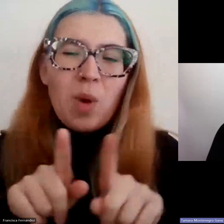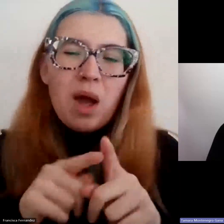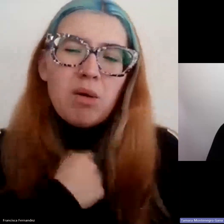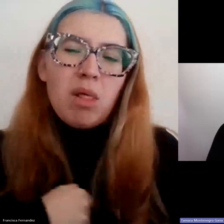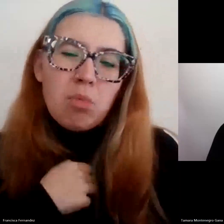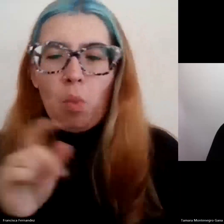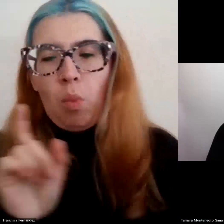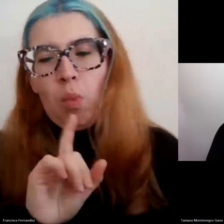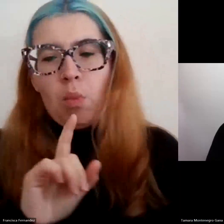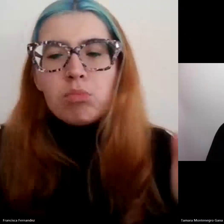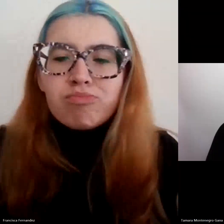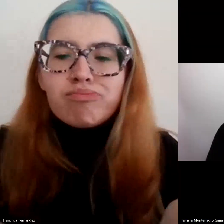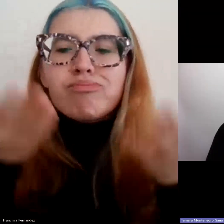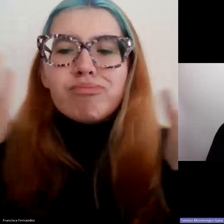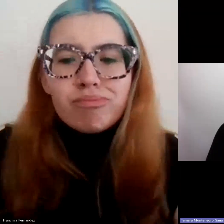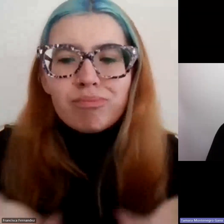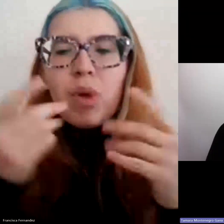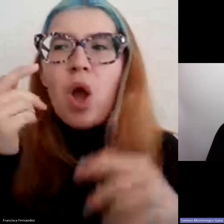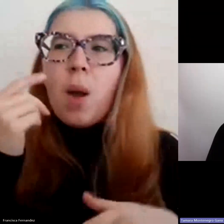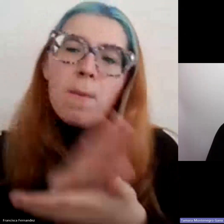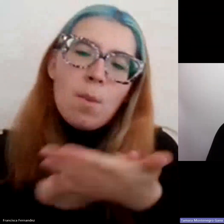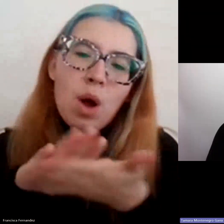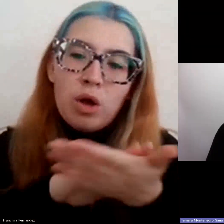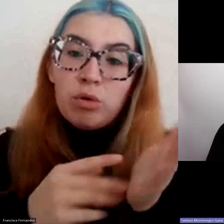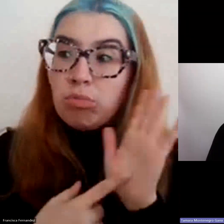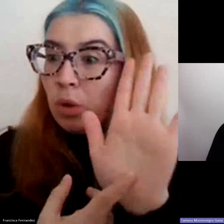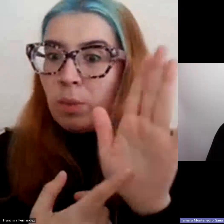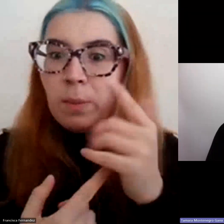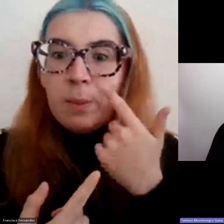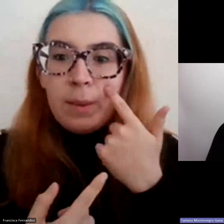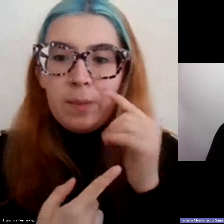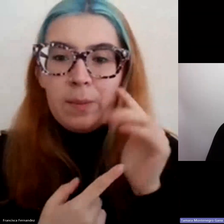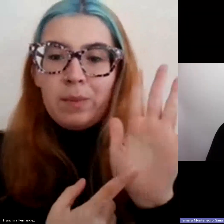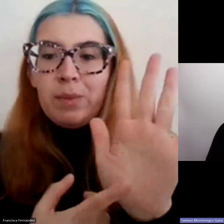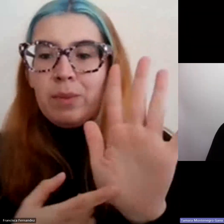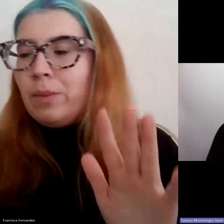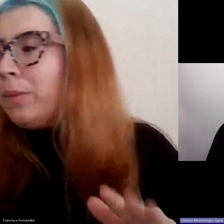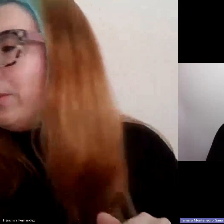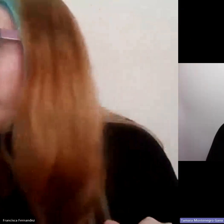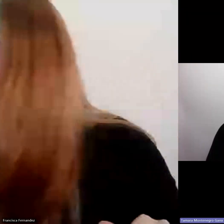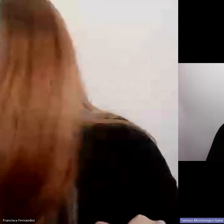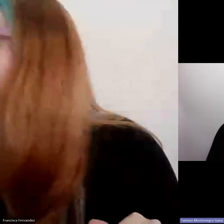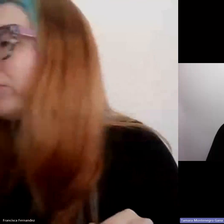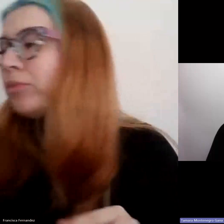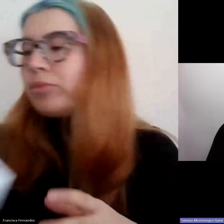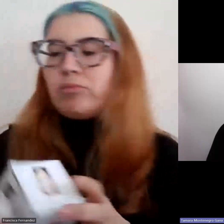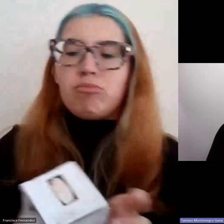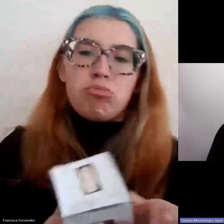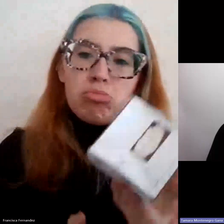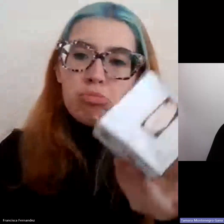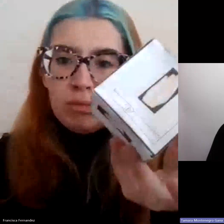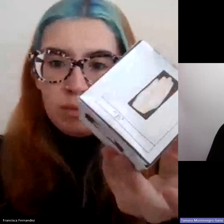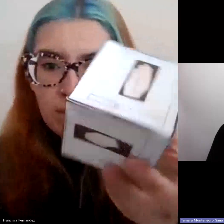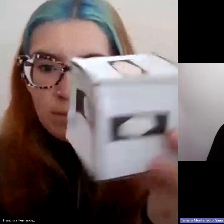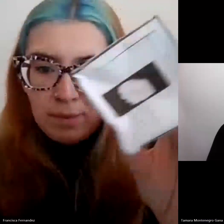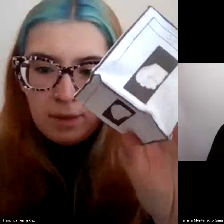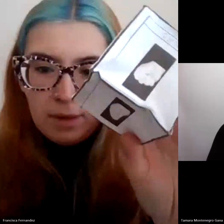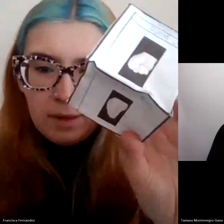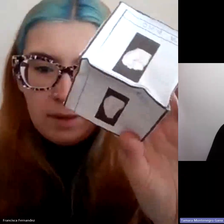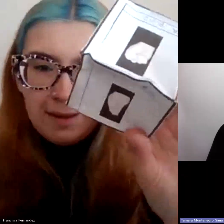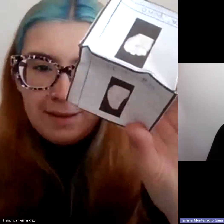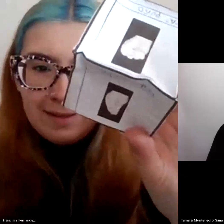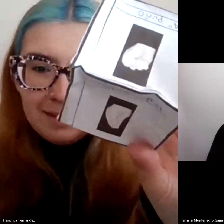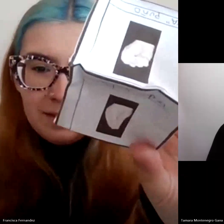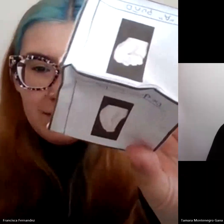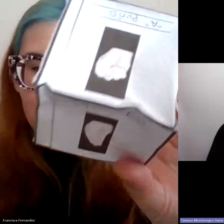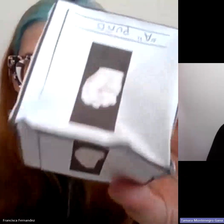hay juegos, para que no estén aburridos. Hacemos actividades también para mostrarles. Mira, ahora ya voy a mostrar Eso es en la sala